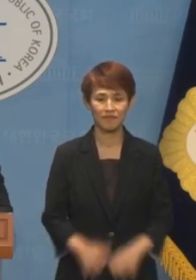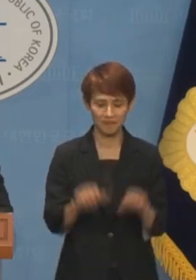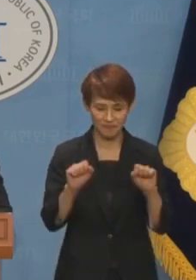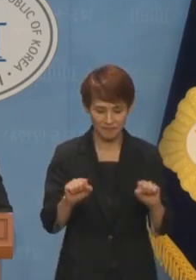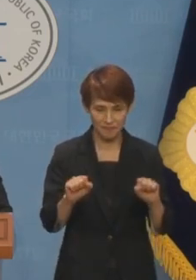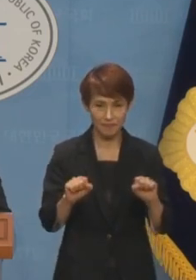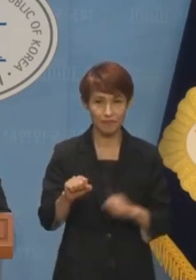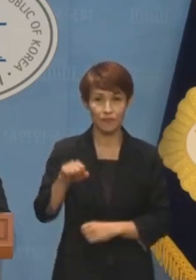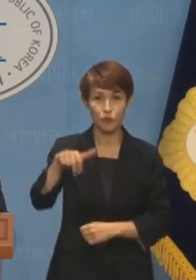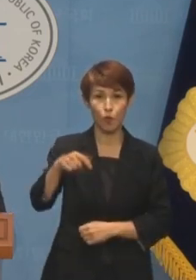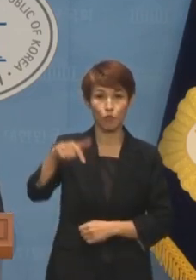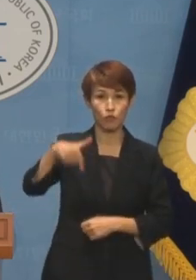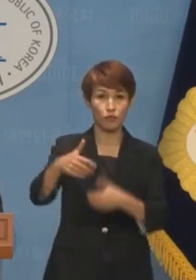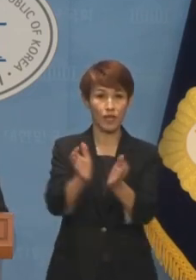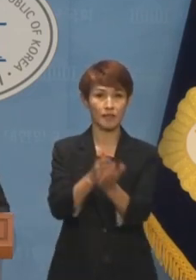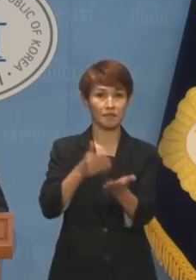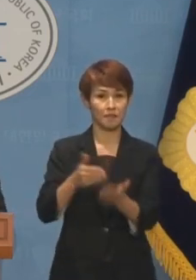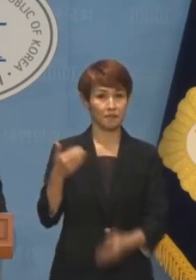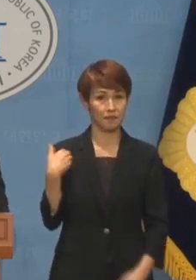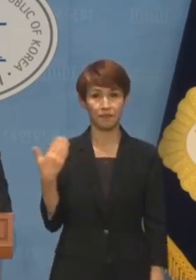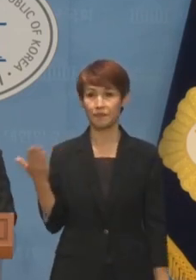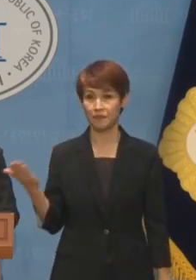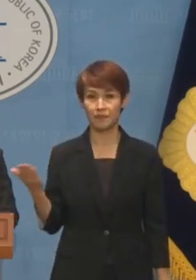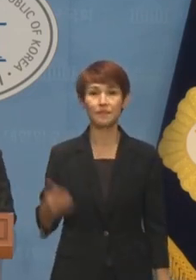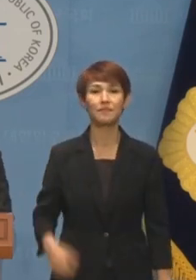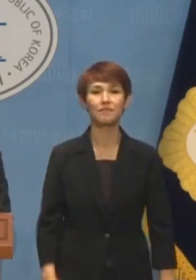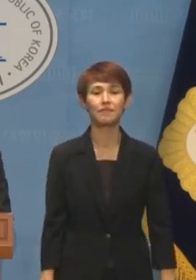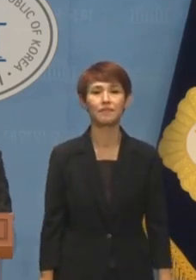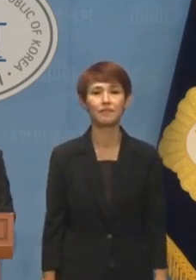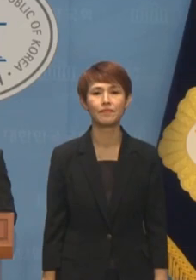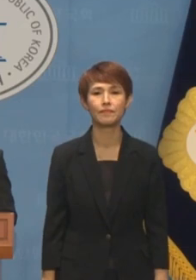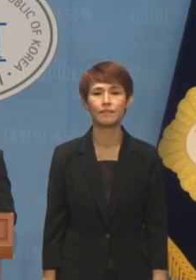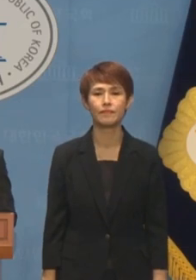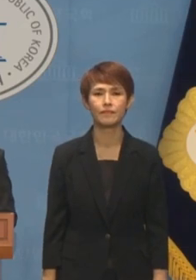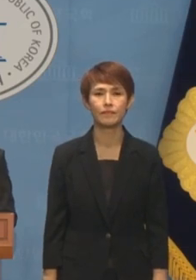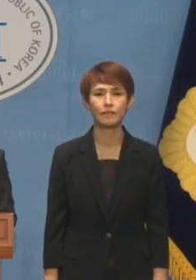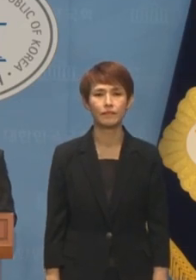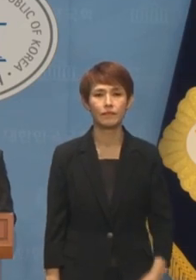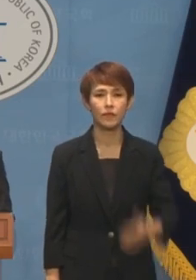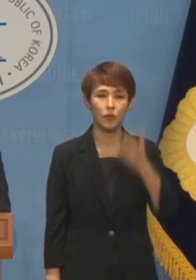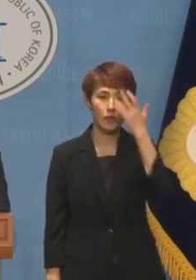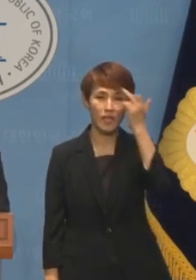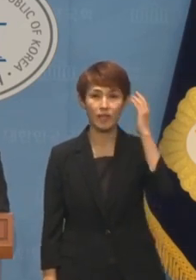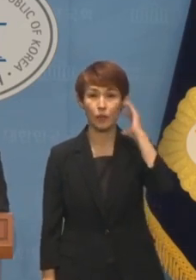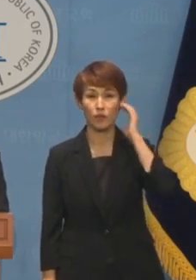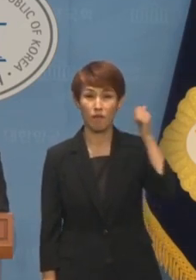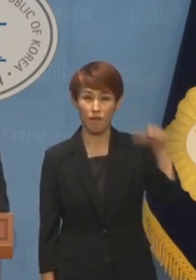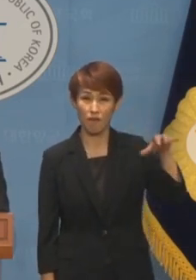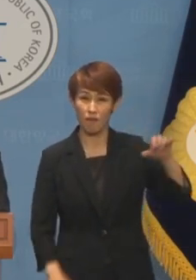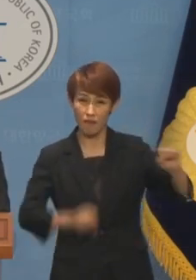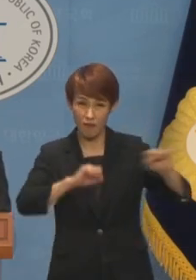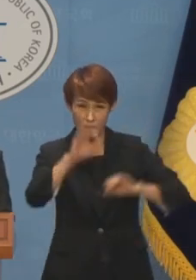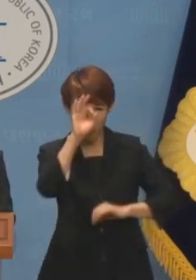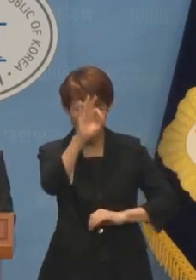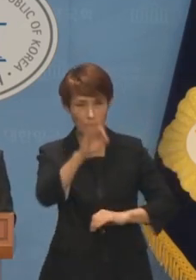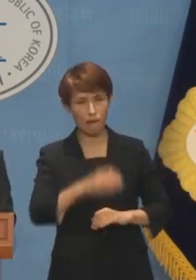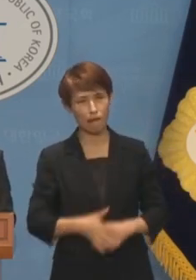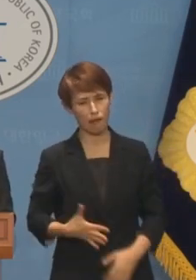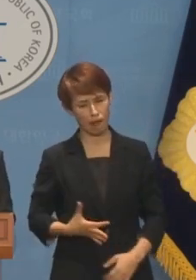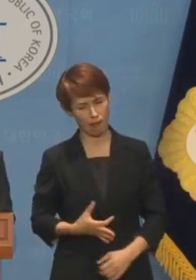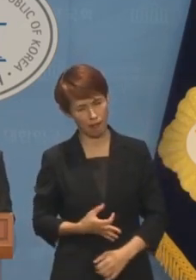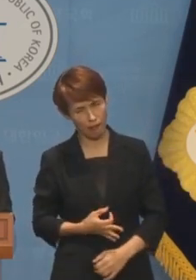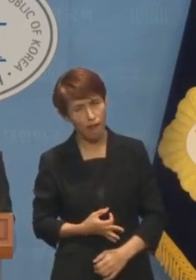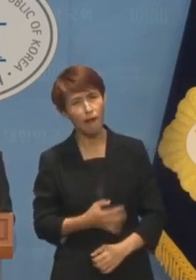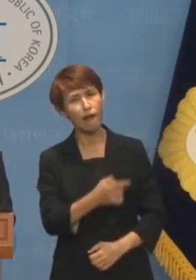안녕하십니까. 조국혁신당 대변인 김보협입니다. 용산 대통령실 하는 짓이 참